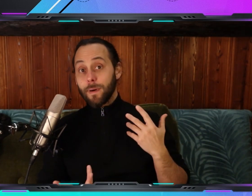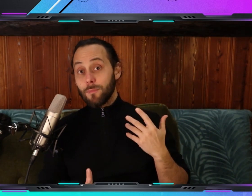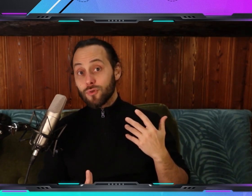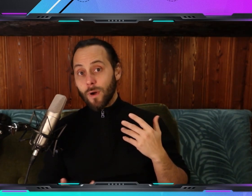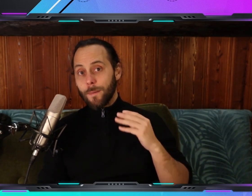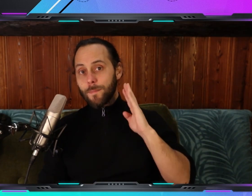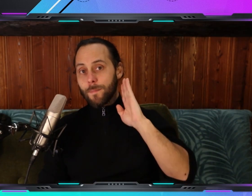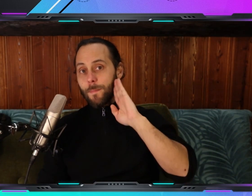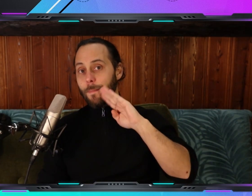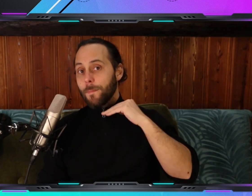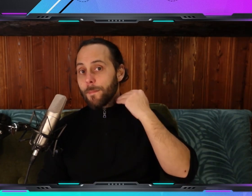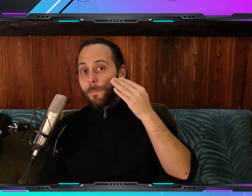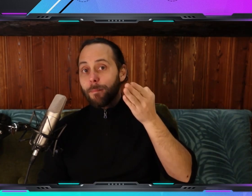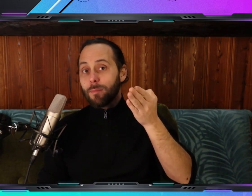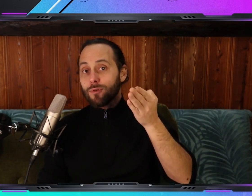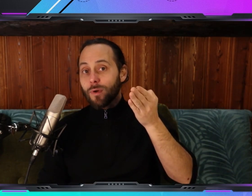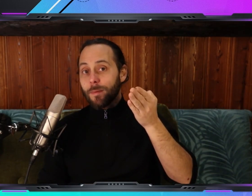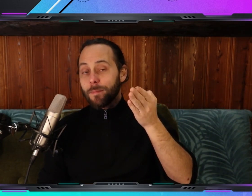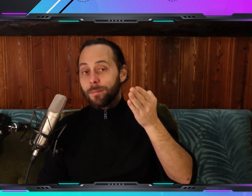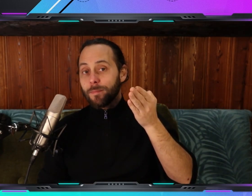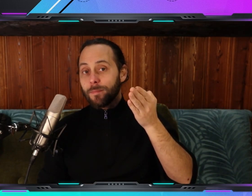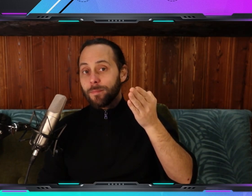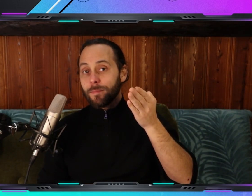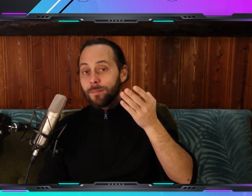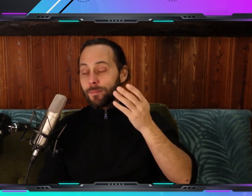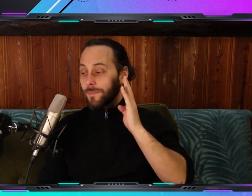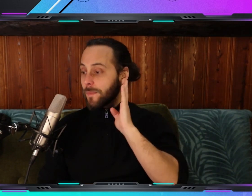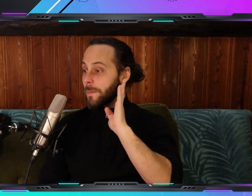Et pas besoin. Pas besoin.